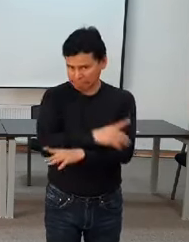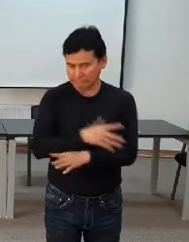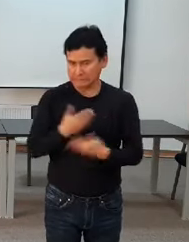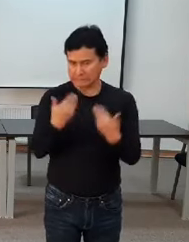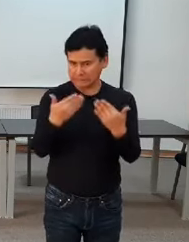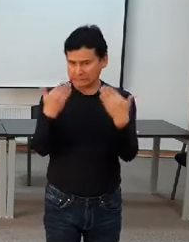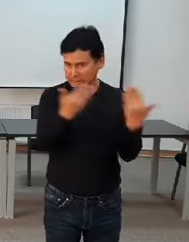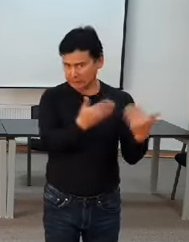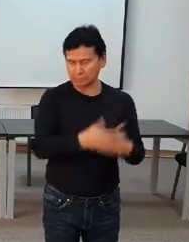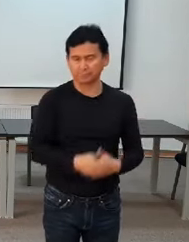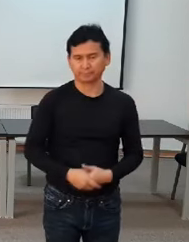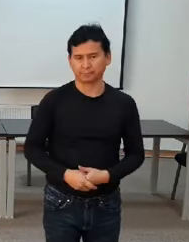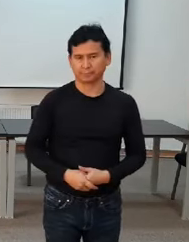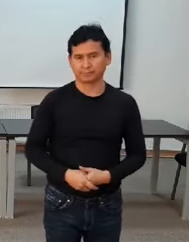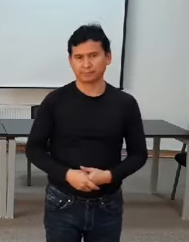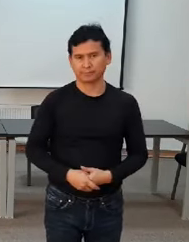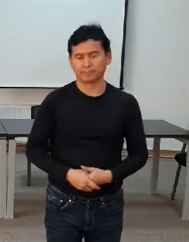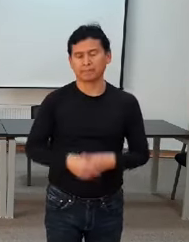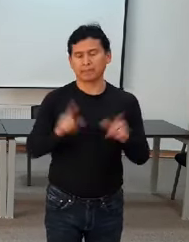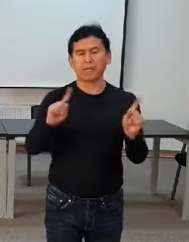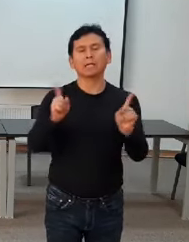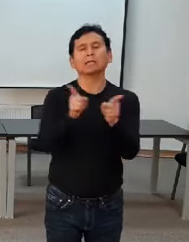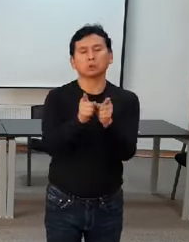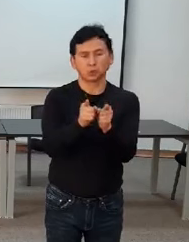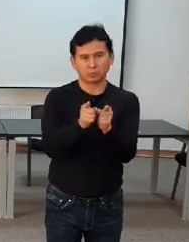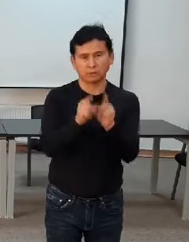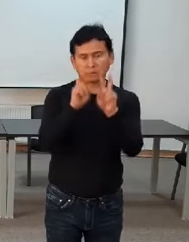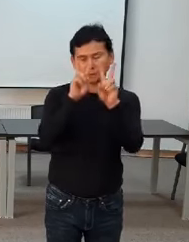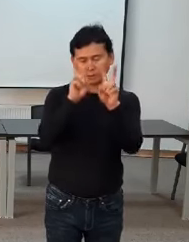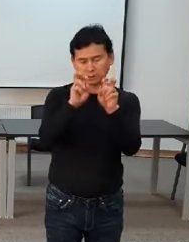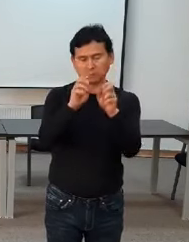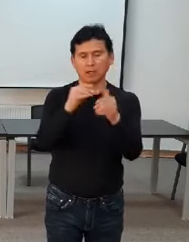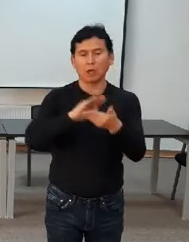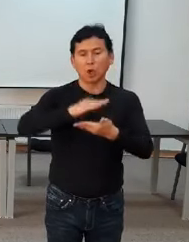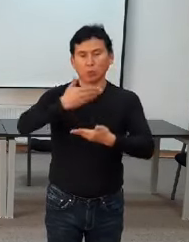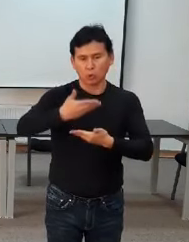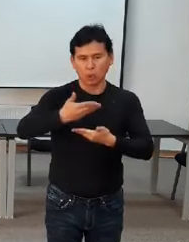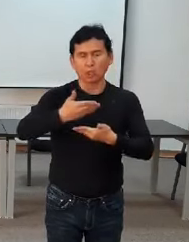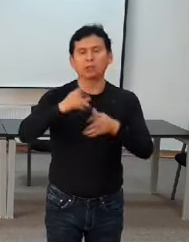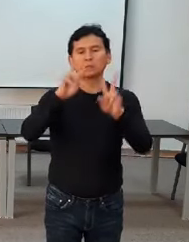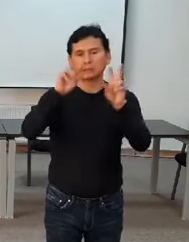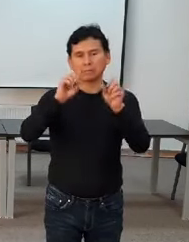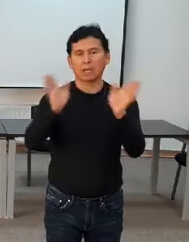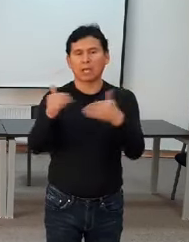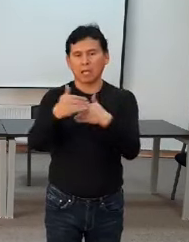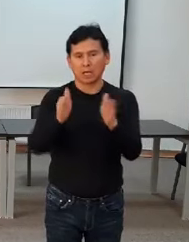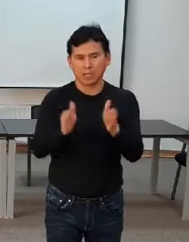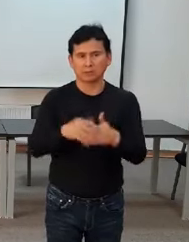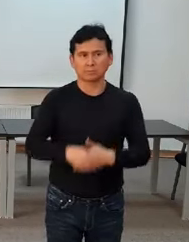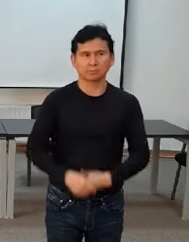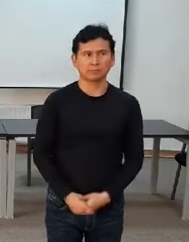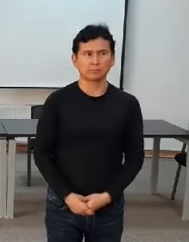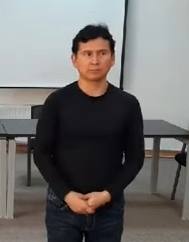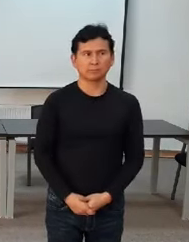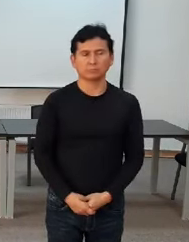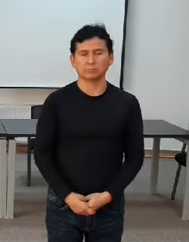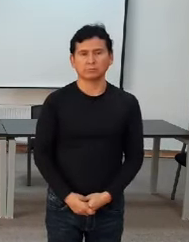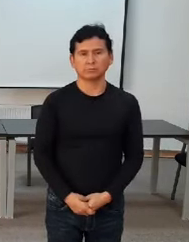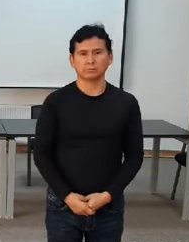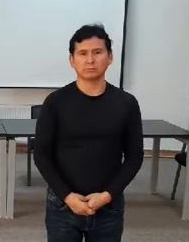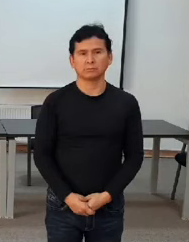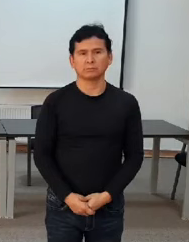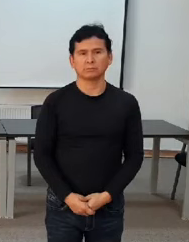entrega. Eso, en resumen, lo que es la entrega de los computadores y la entrega de la tercera canasta. ¿Colegas, preguntas?